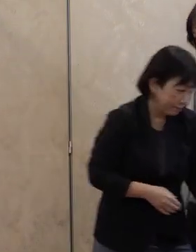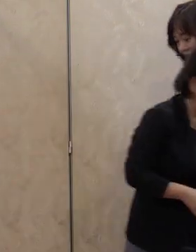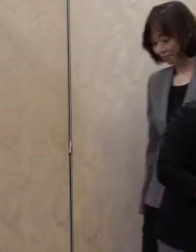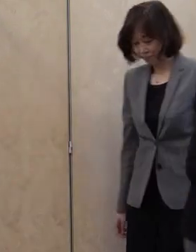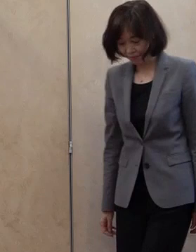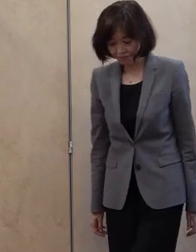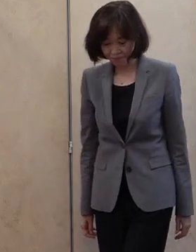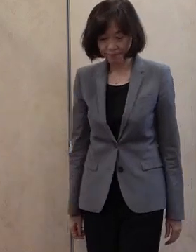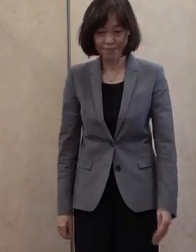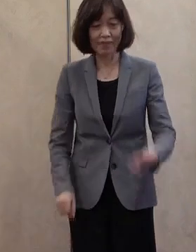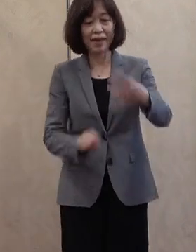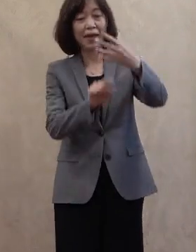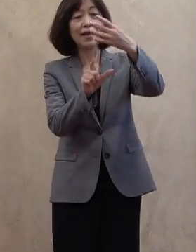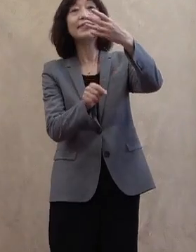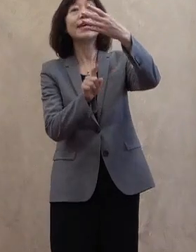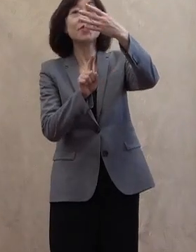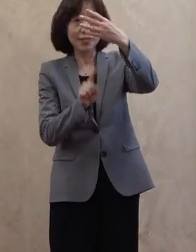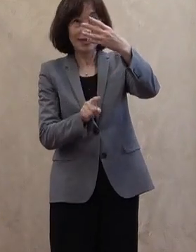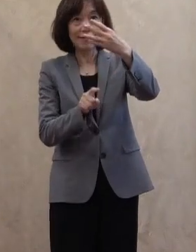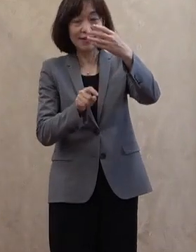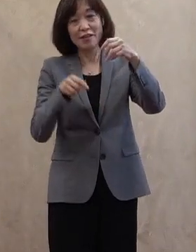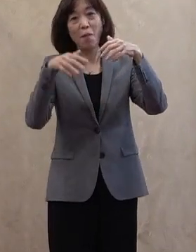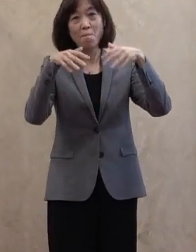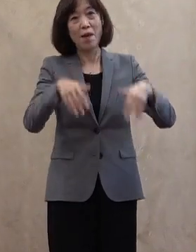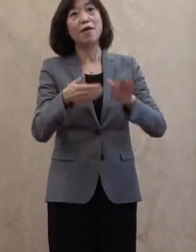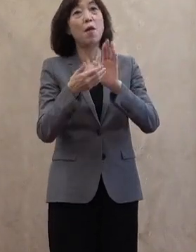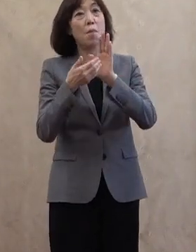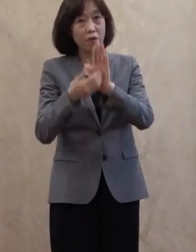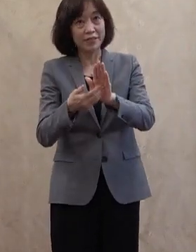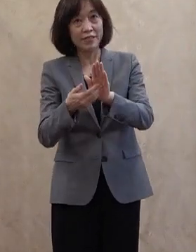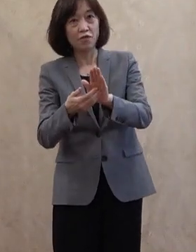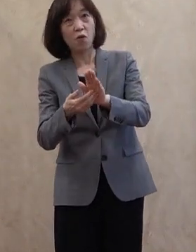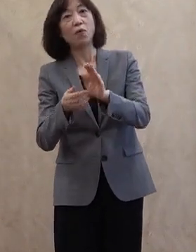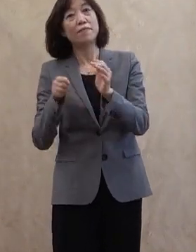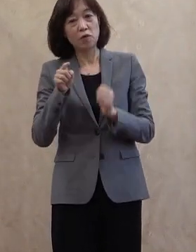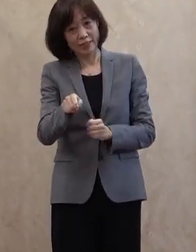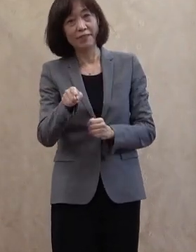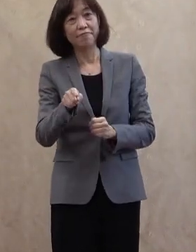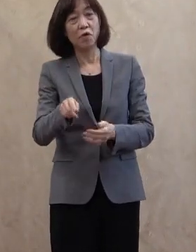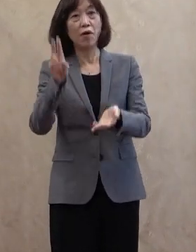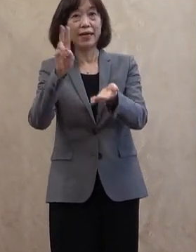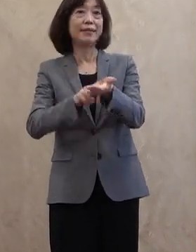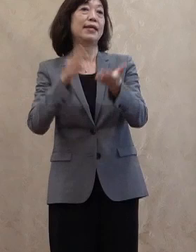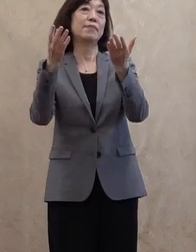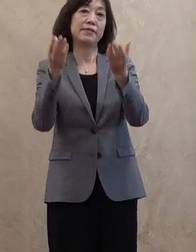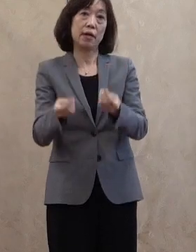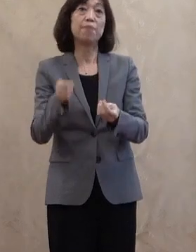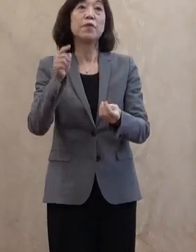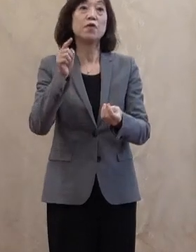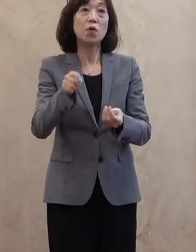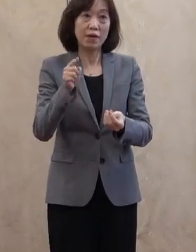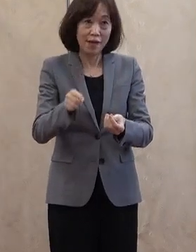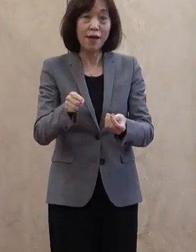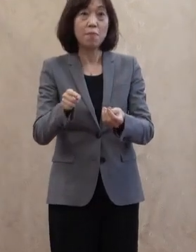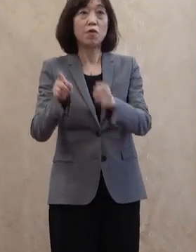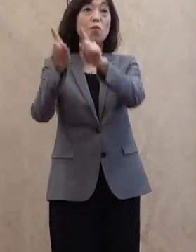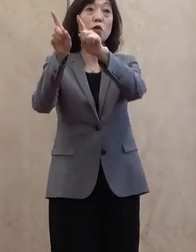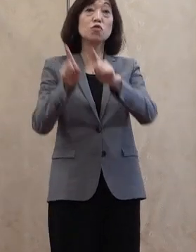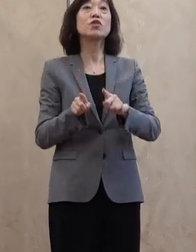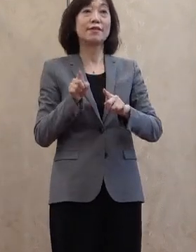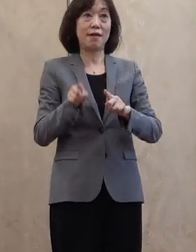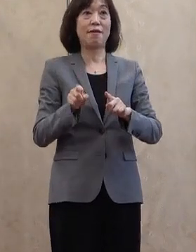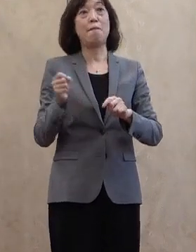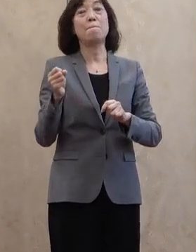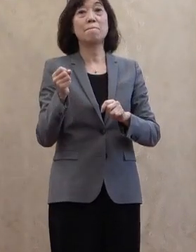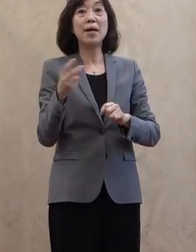月1日にまん延防止等重点措置の要請の方針が決定をされました。そこで政令に基づいて、